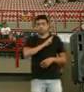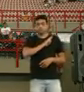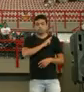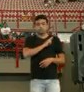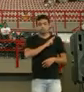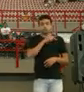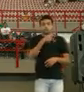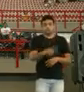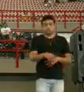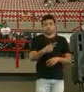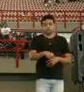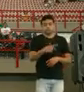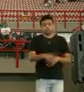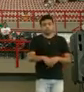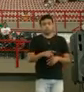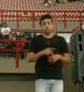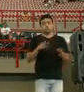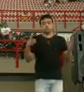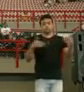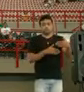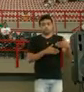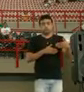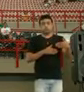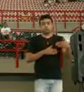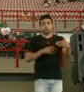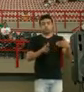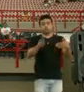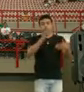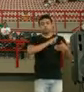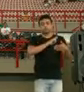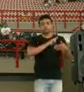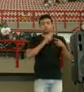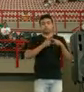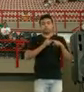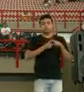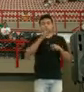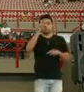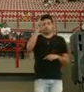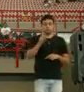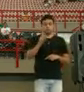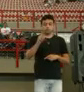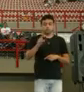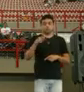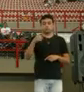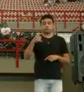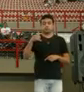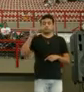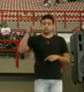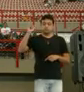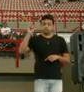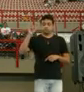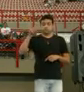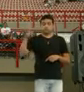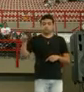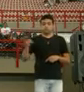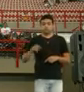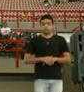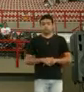nessa grande sala de aula, né? E me diz qual é o valor de X, de Y e de